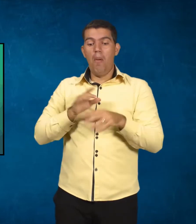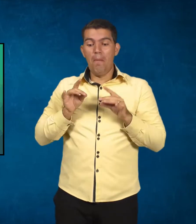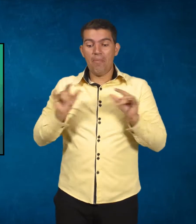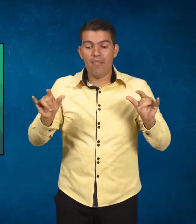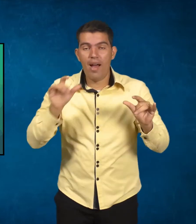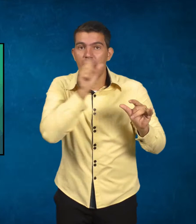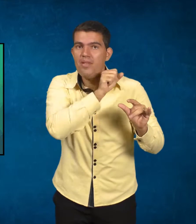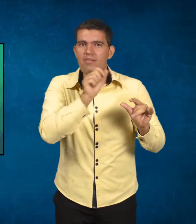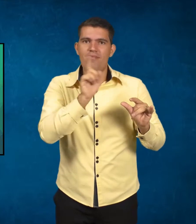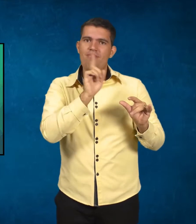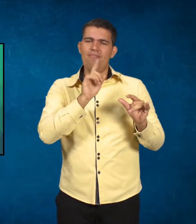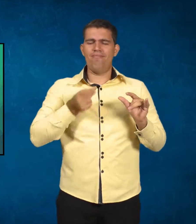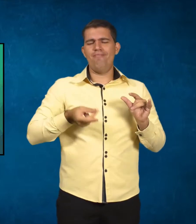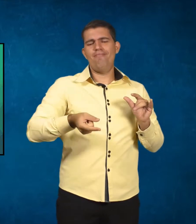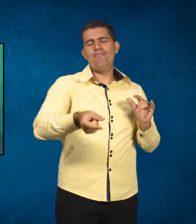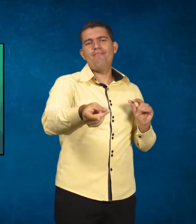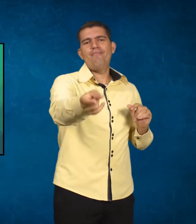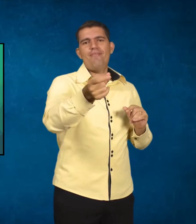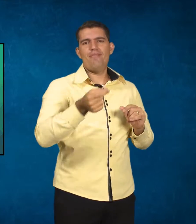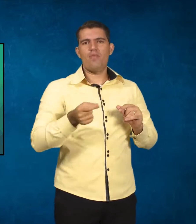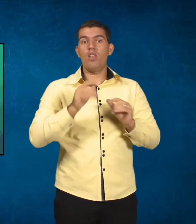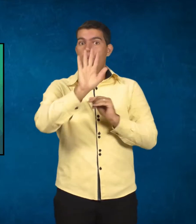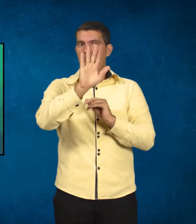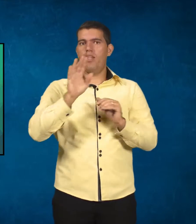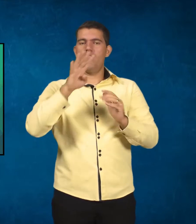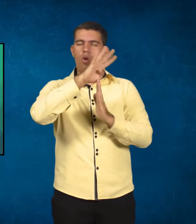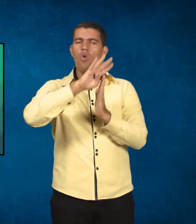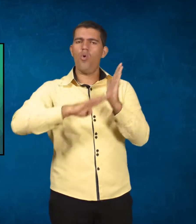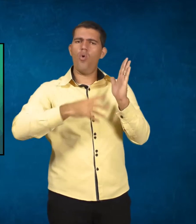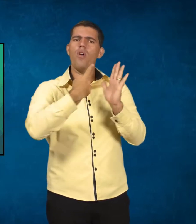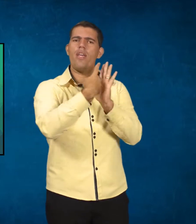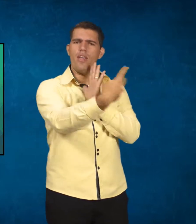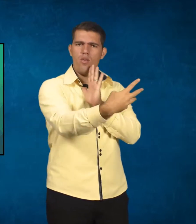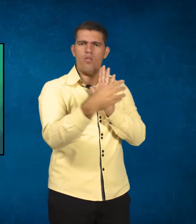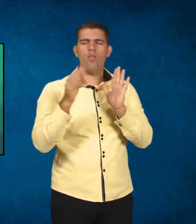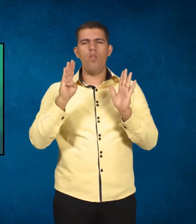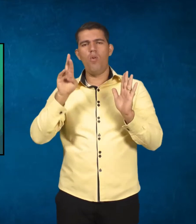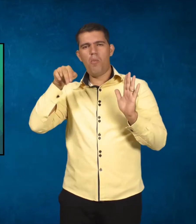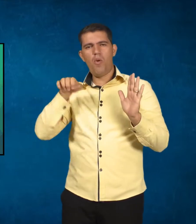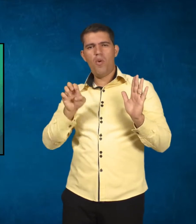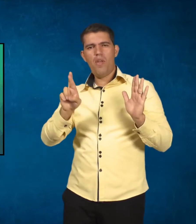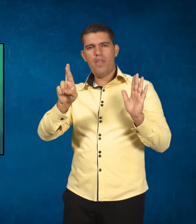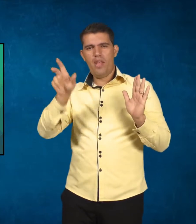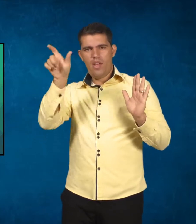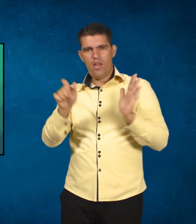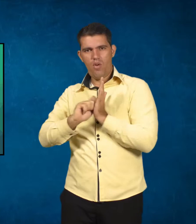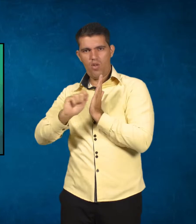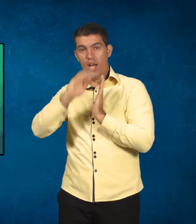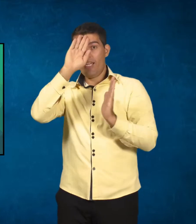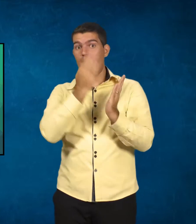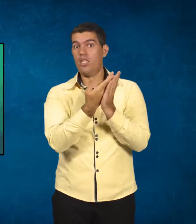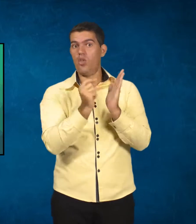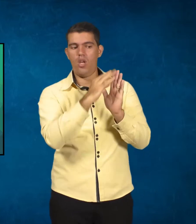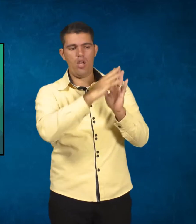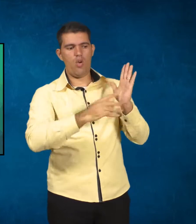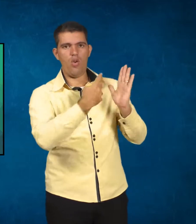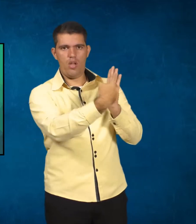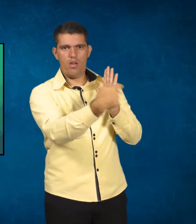Sobre o currículo, Brunner, ele acredita que o currículo tem que ser preparado com um professor,